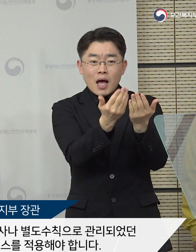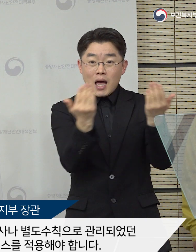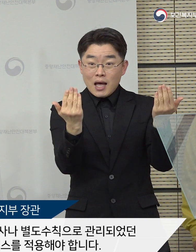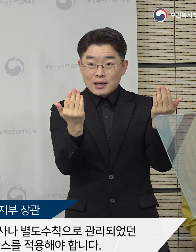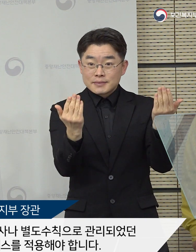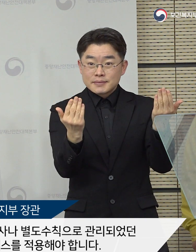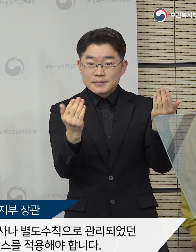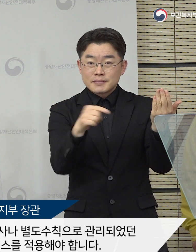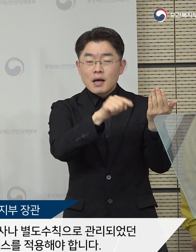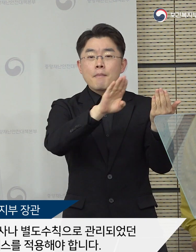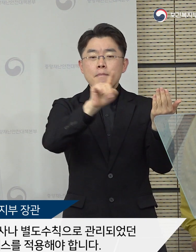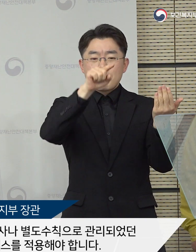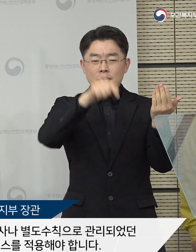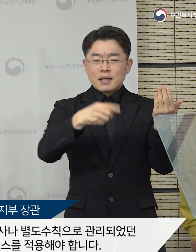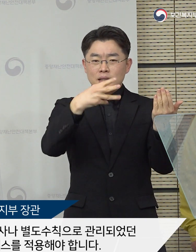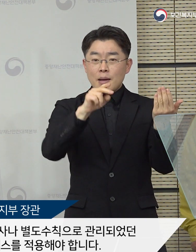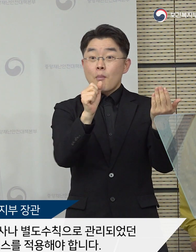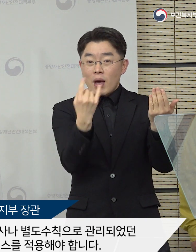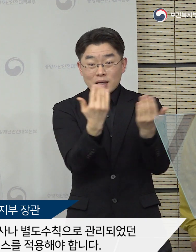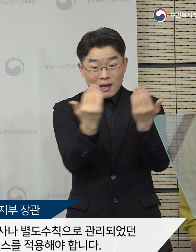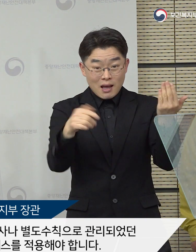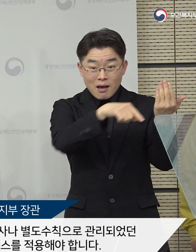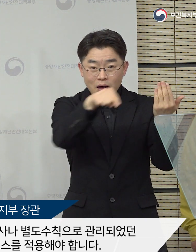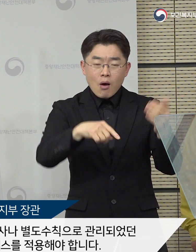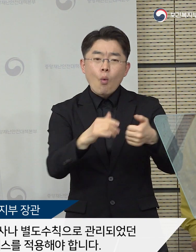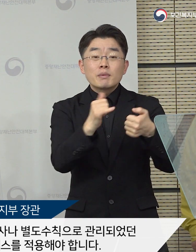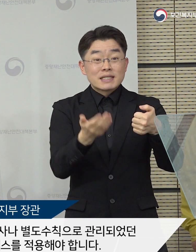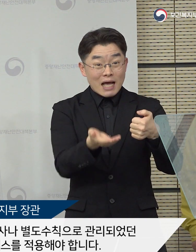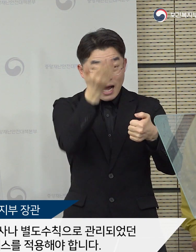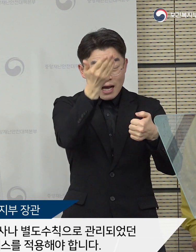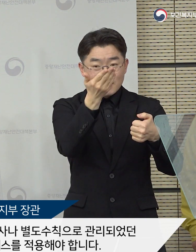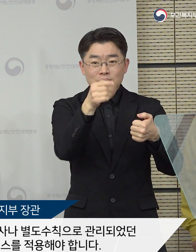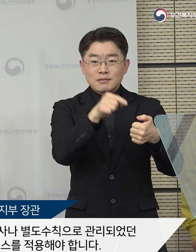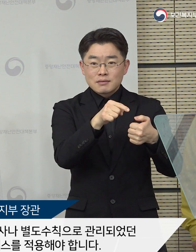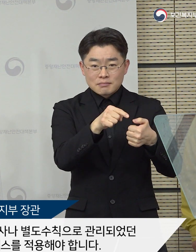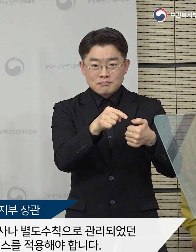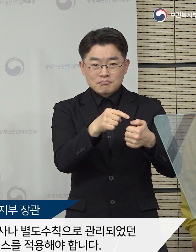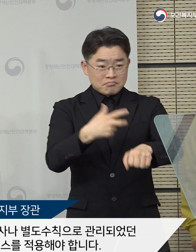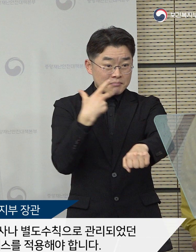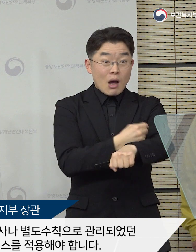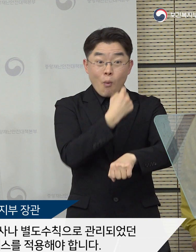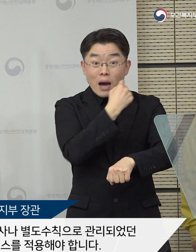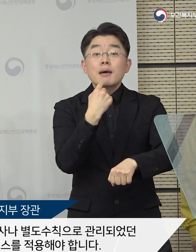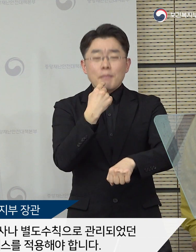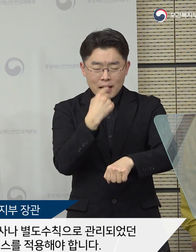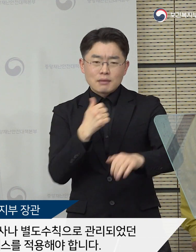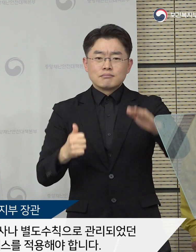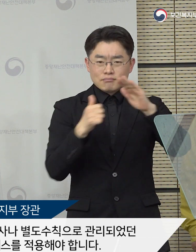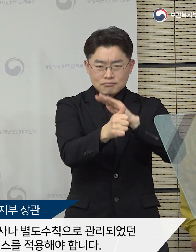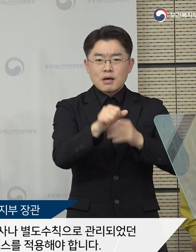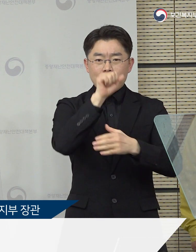관리되었던 박람회, 전시회 등도 50인 이상의 경우 방역 패스를 적용해야 합니다.